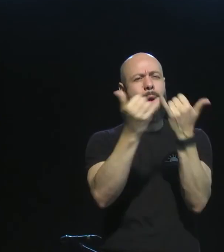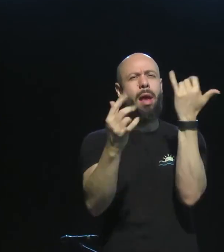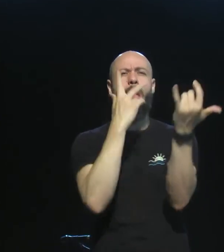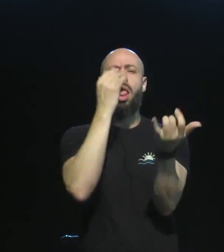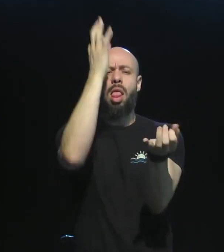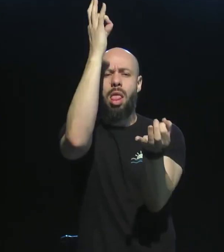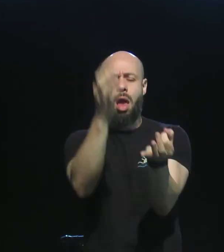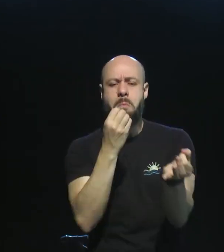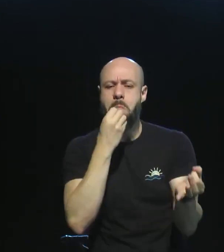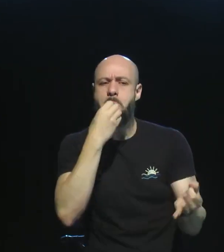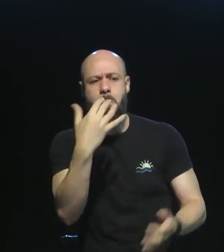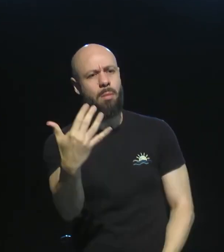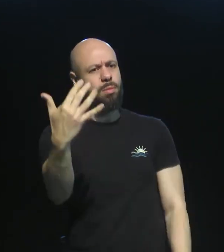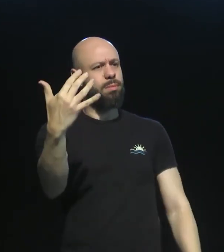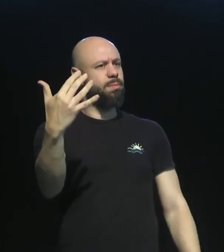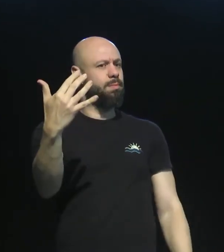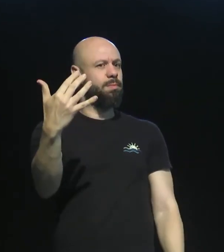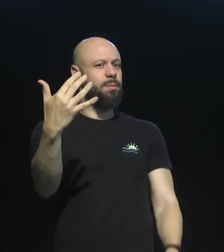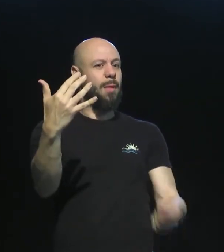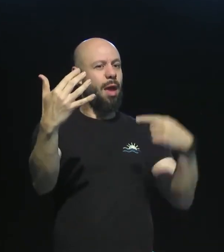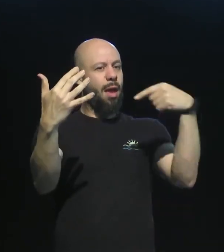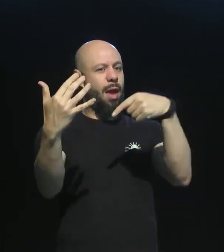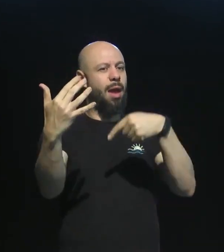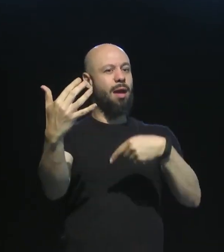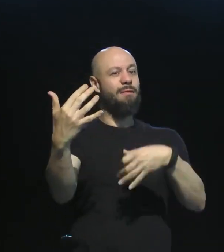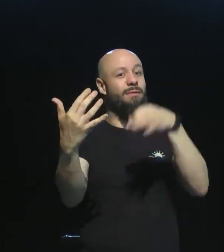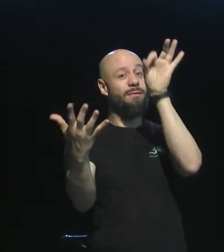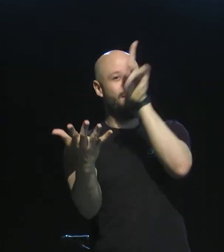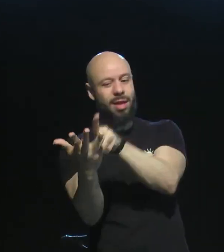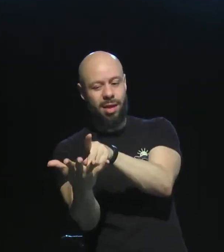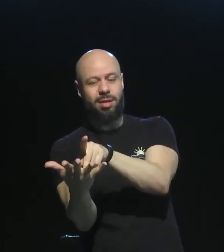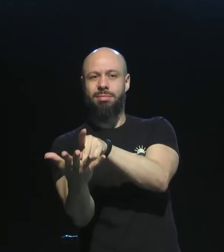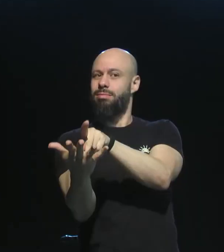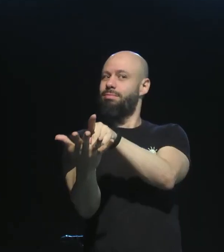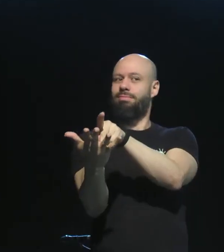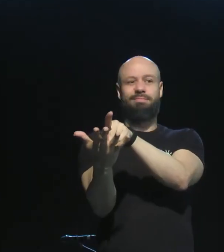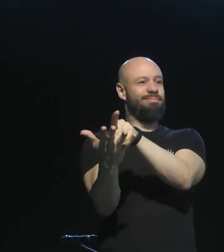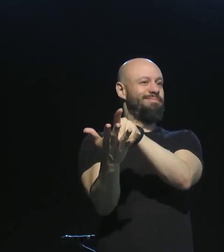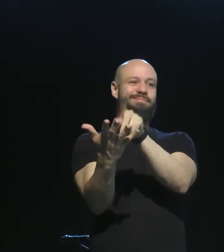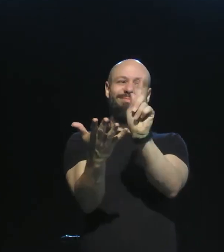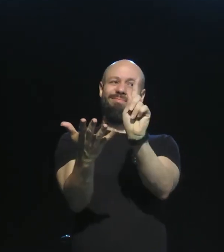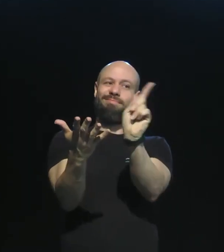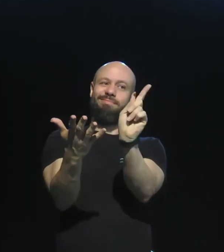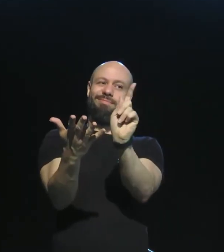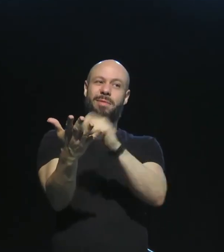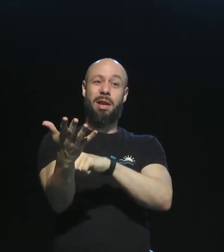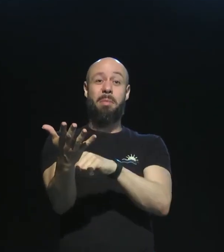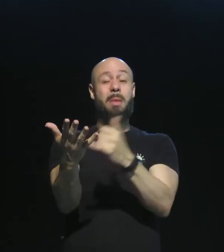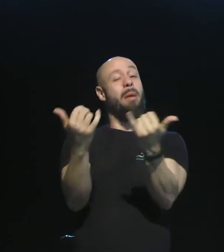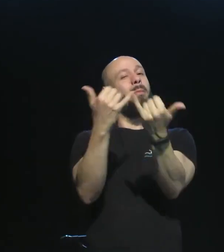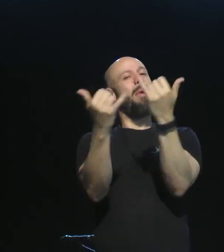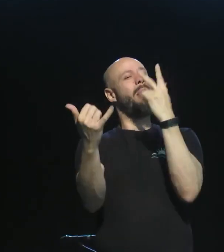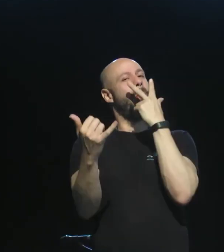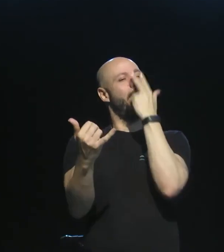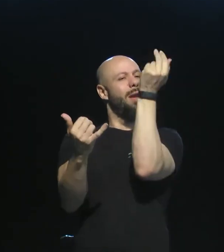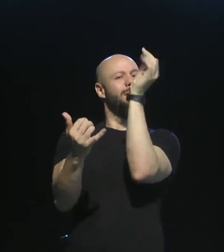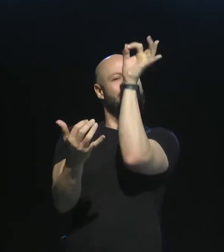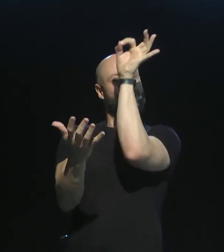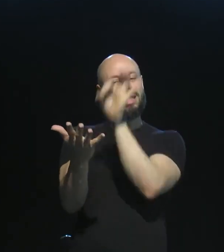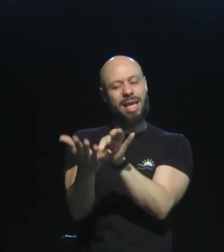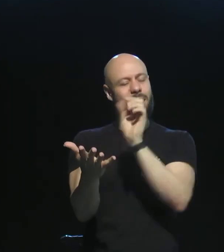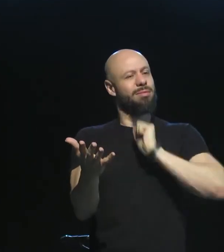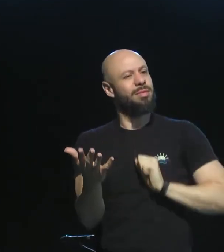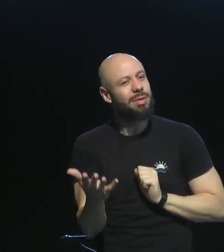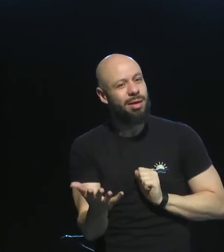para você, não torna isso verdade. Só porque algo parece certo para mim,